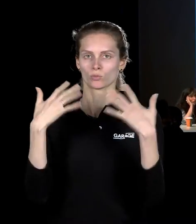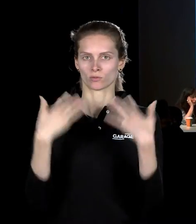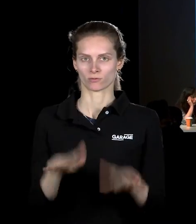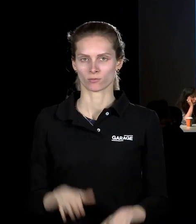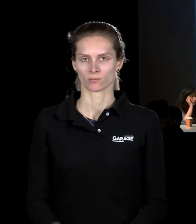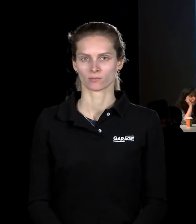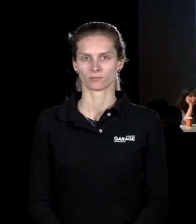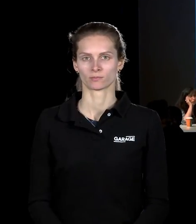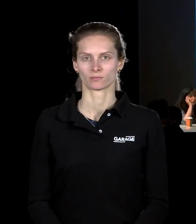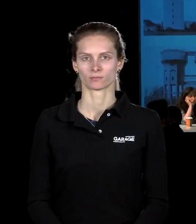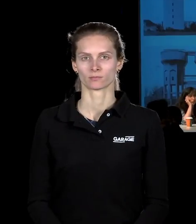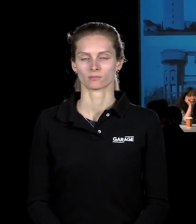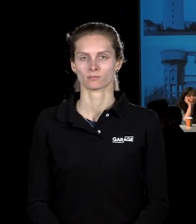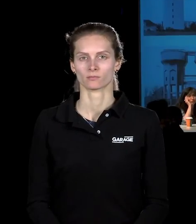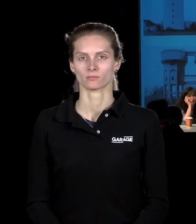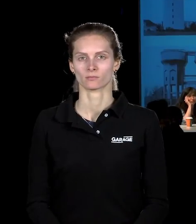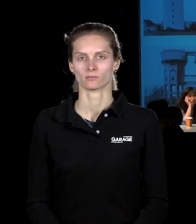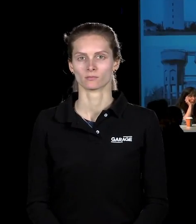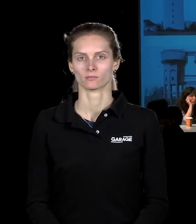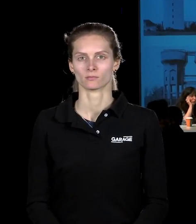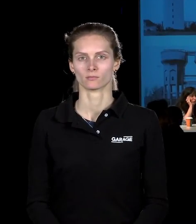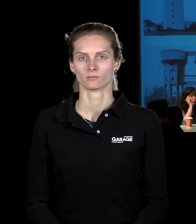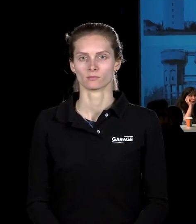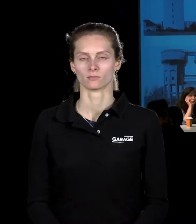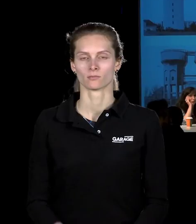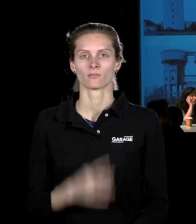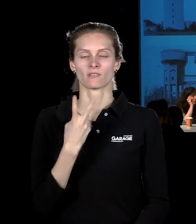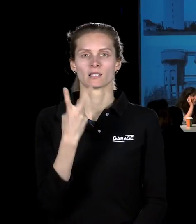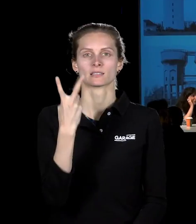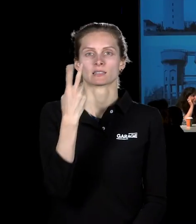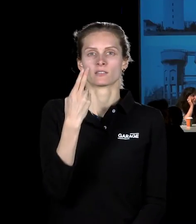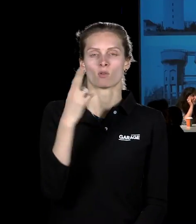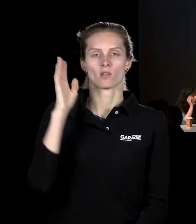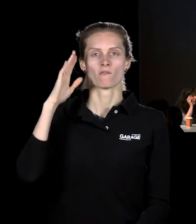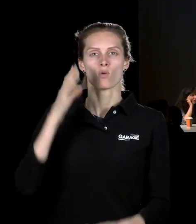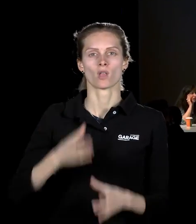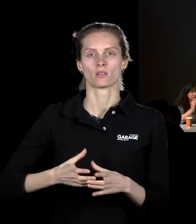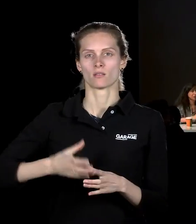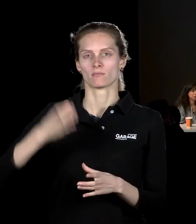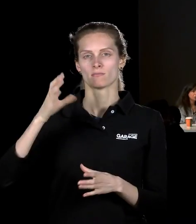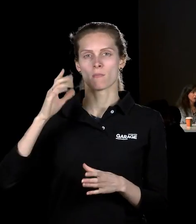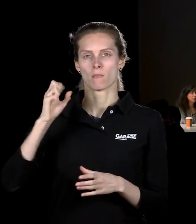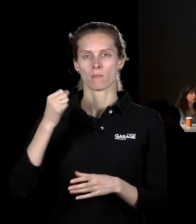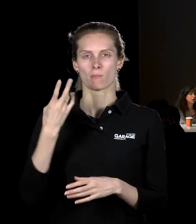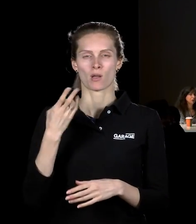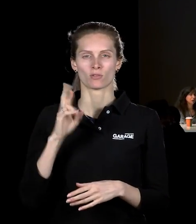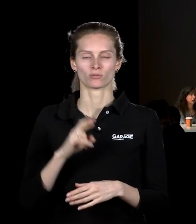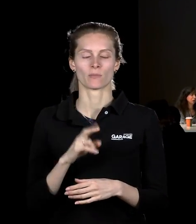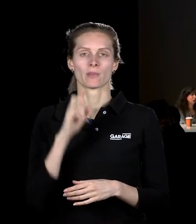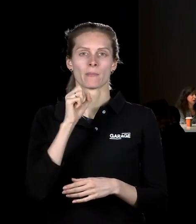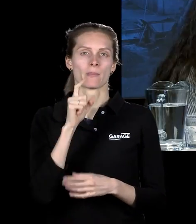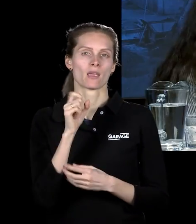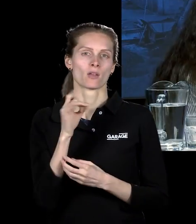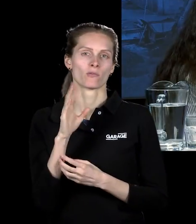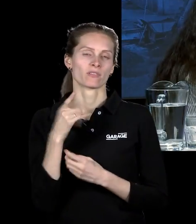такой подвид этих башен, сдвоенные водонапорные башни, тоже невероятно, невероятно красивые. Ну, Бехеры –